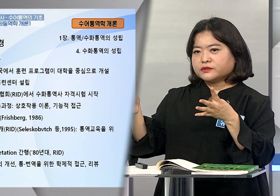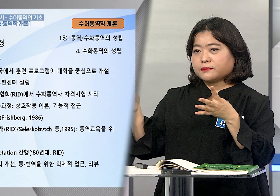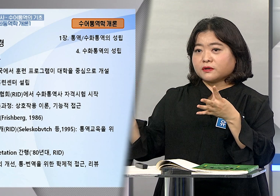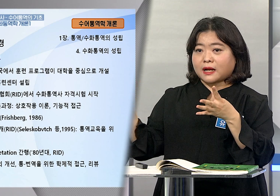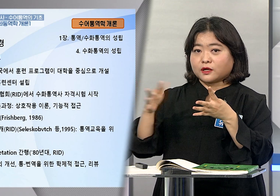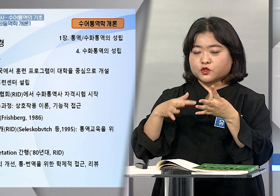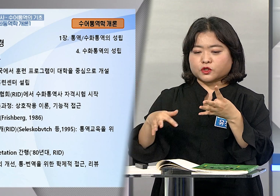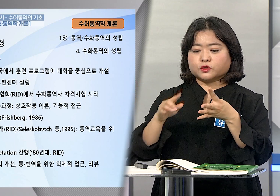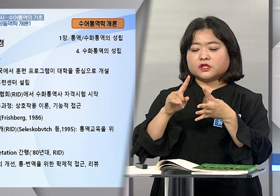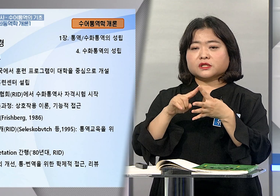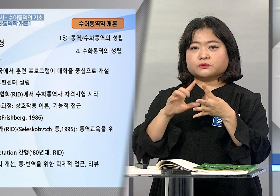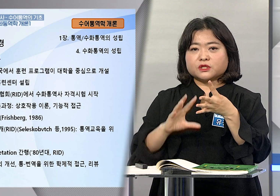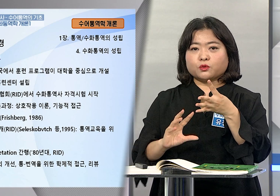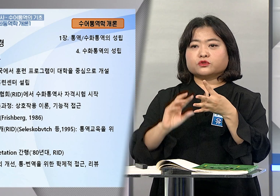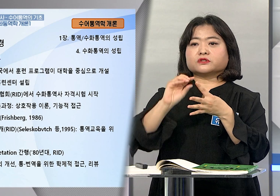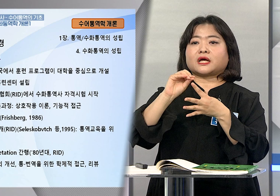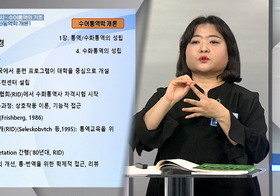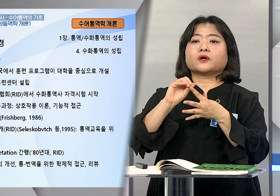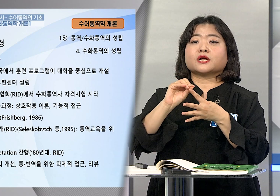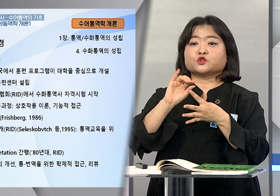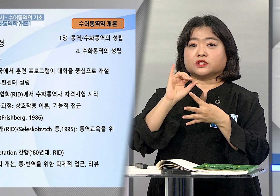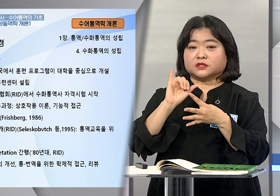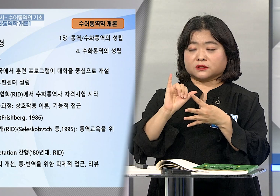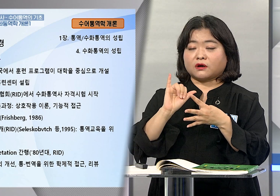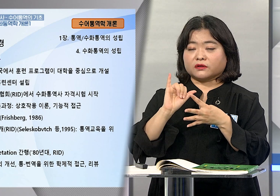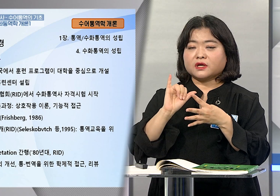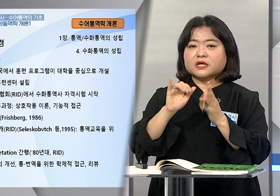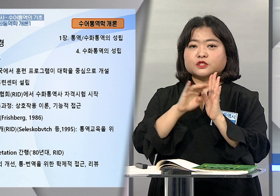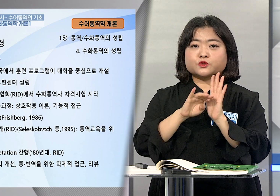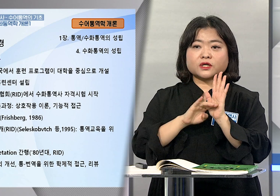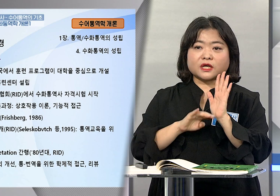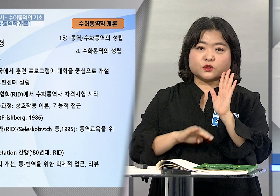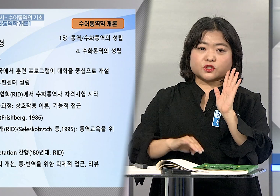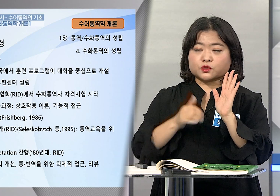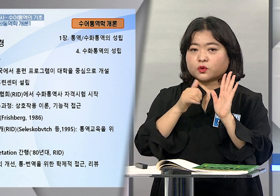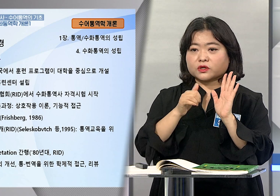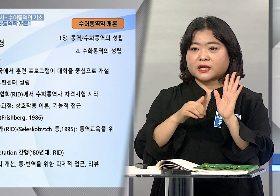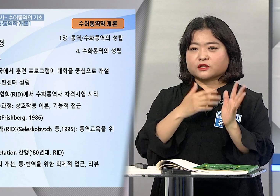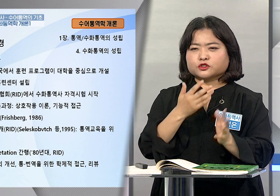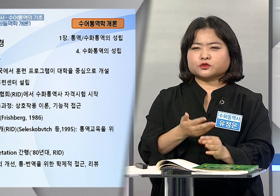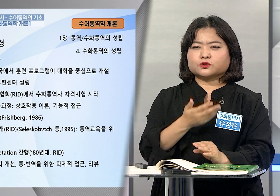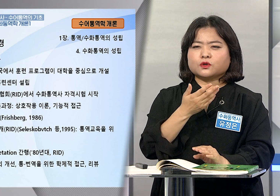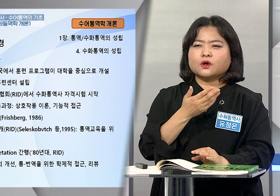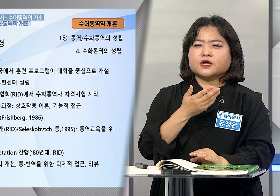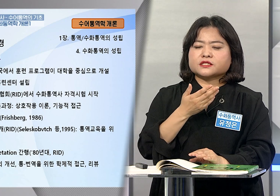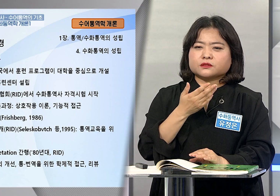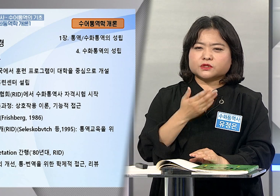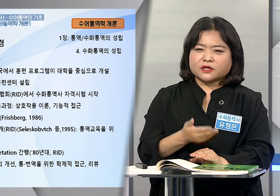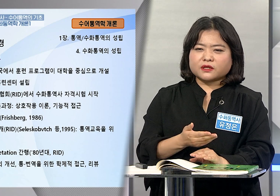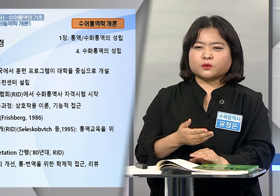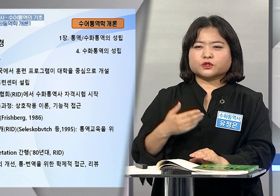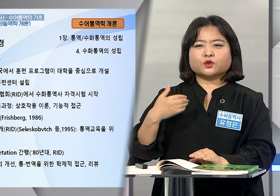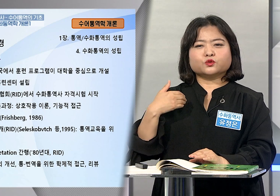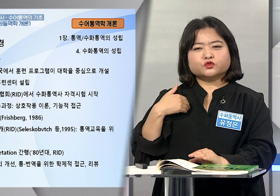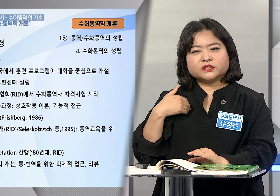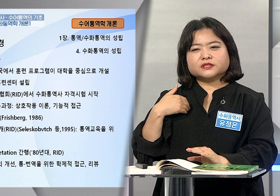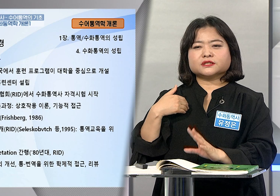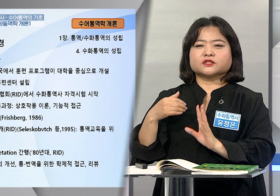이렇게 분야별로 나눠져 있고 1급은 이 모두를 다 총괄할 수 있는 그런 급수가 나눠진 통역 자격증으로 지금